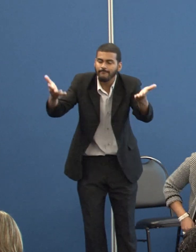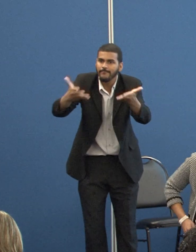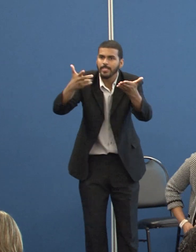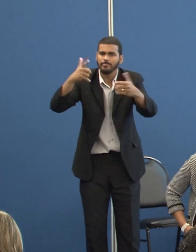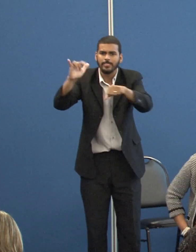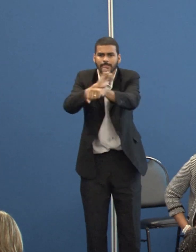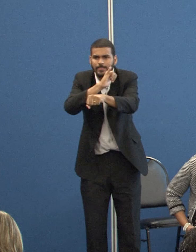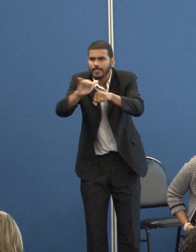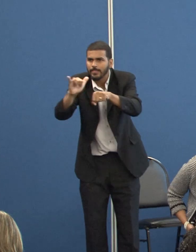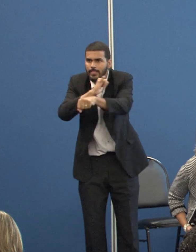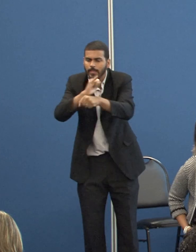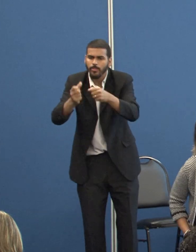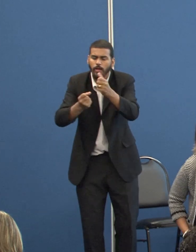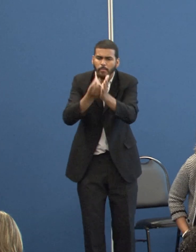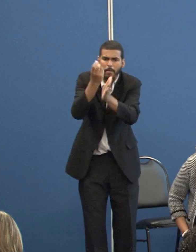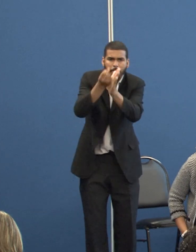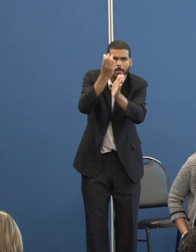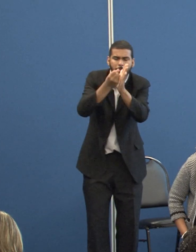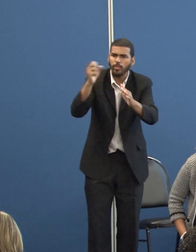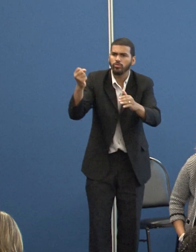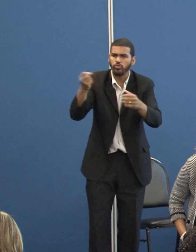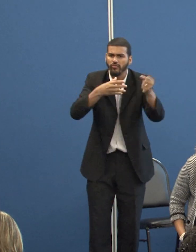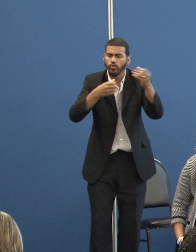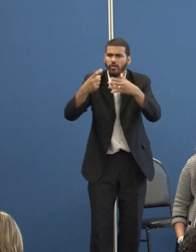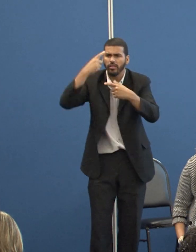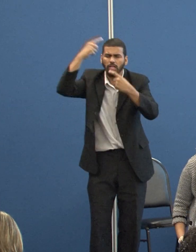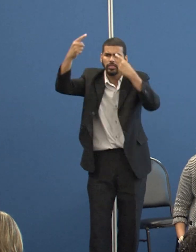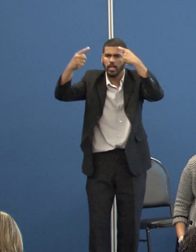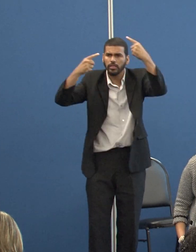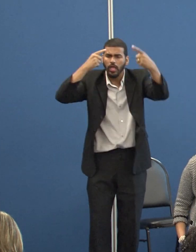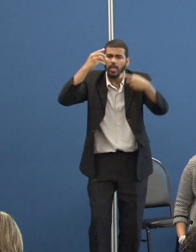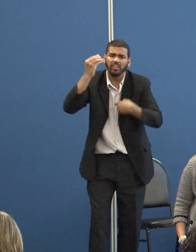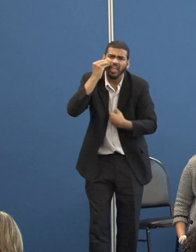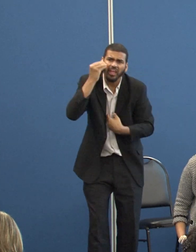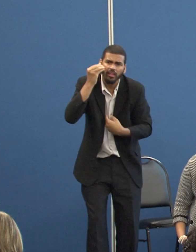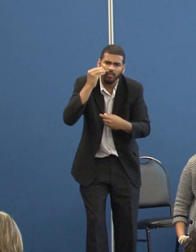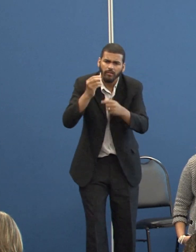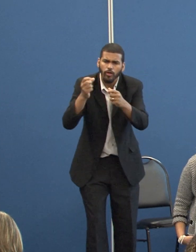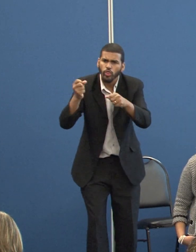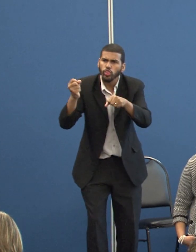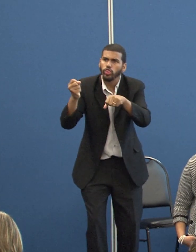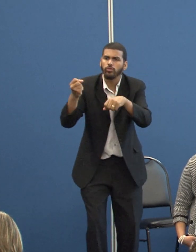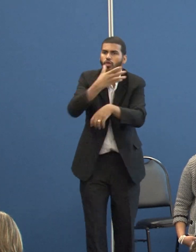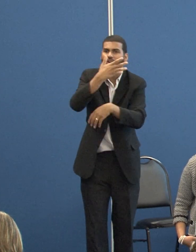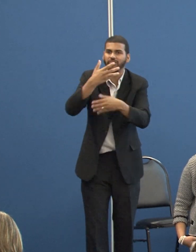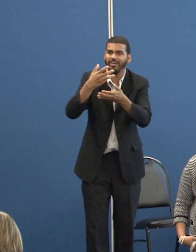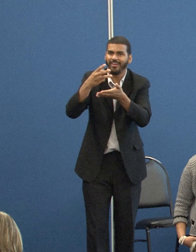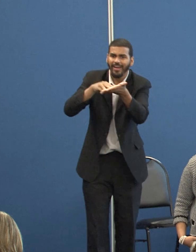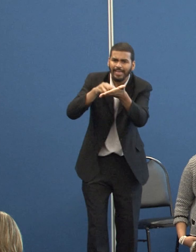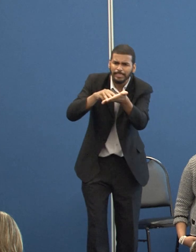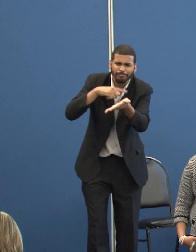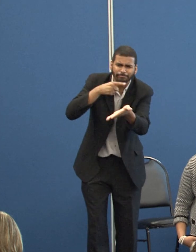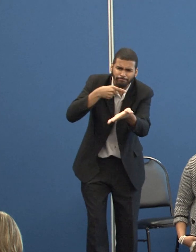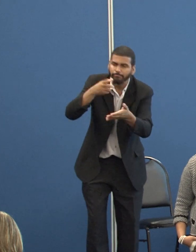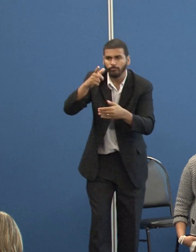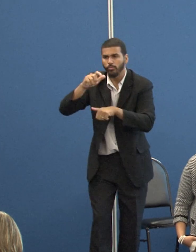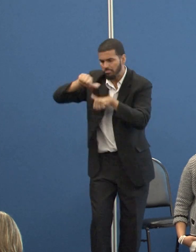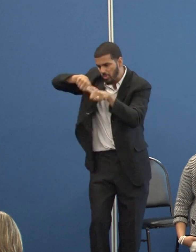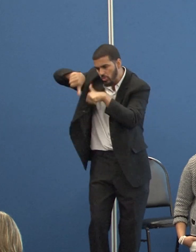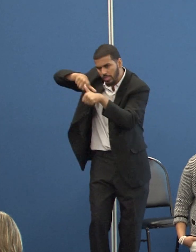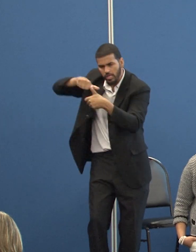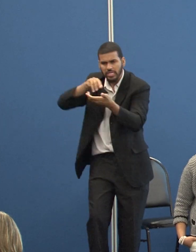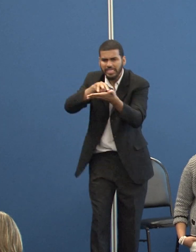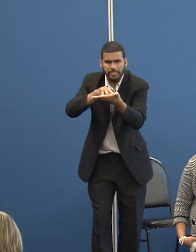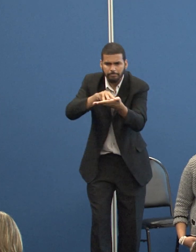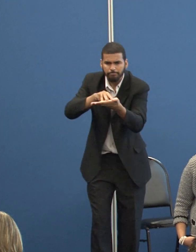de gerar estratégias inovadoras, sim. Vamos lá, vamos testar. O que a professora fez não vai atender o meu aluno, mas eu posso adaptar,